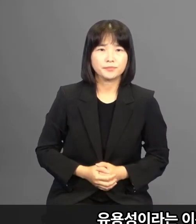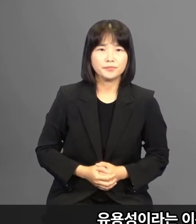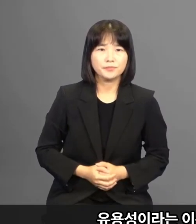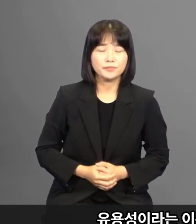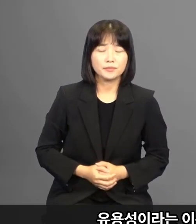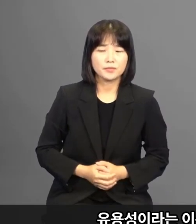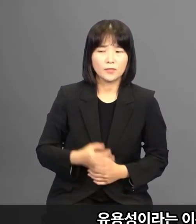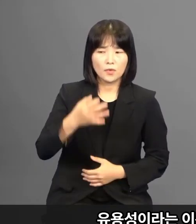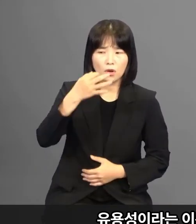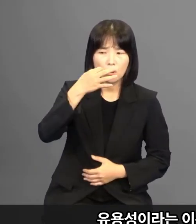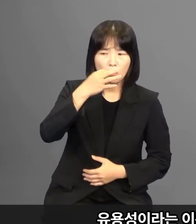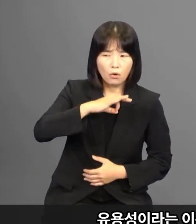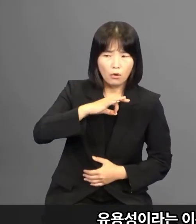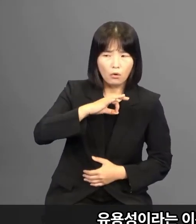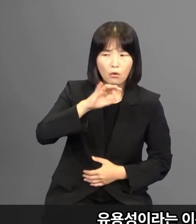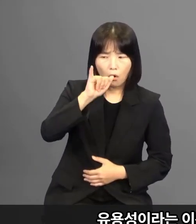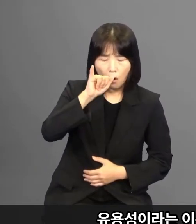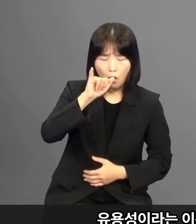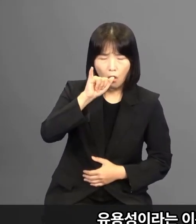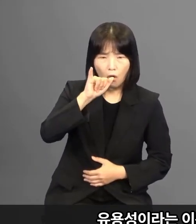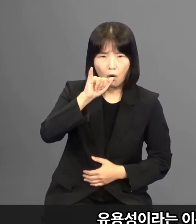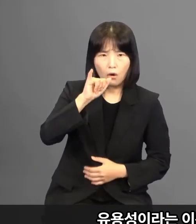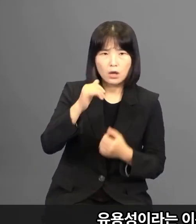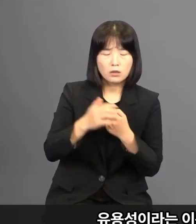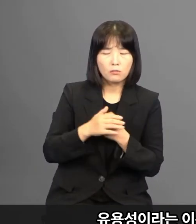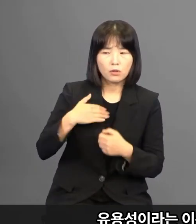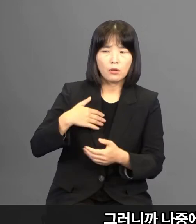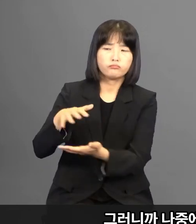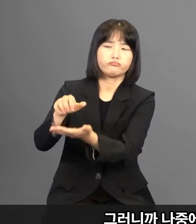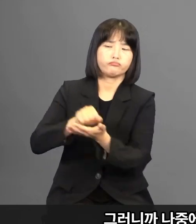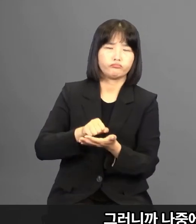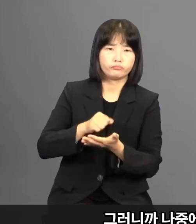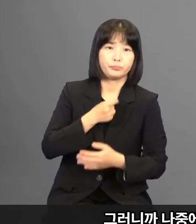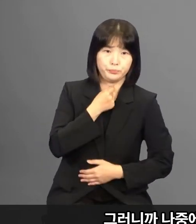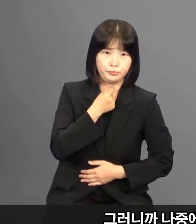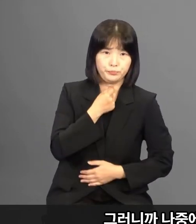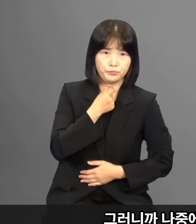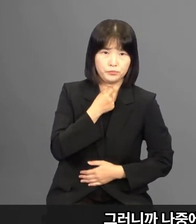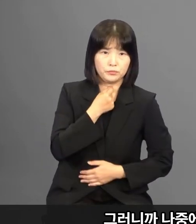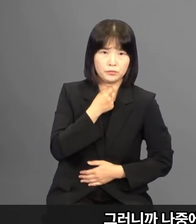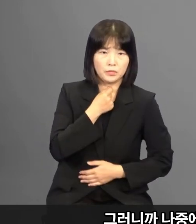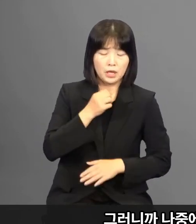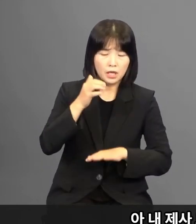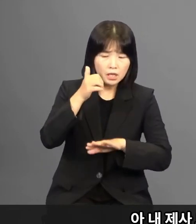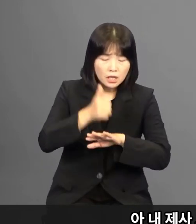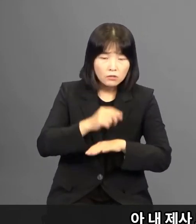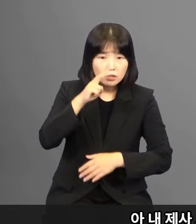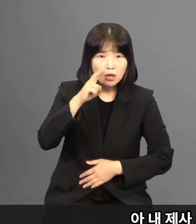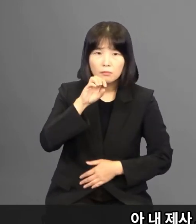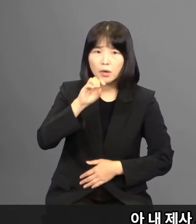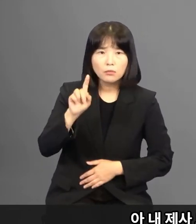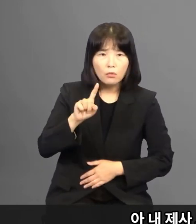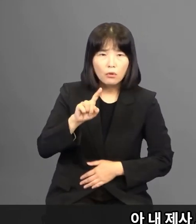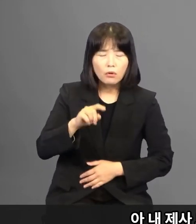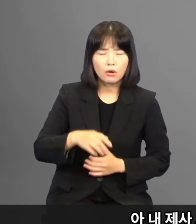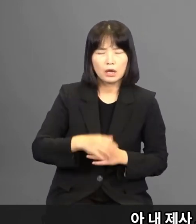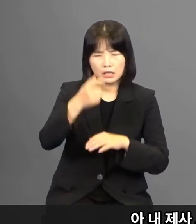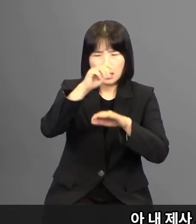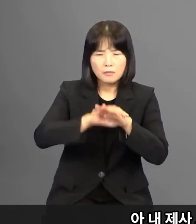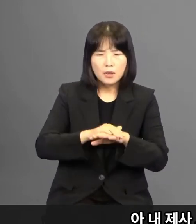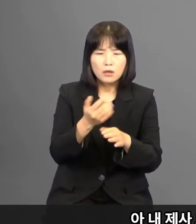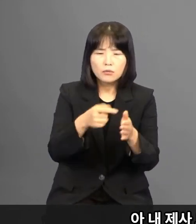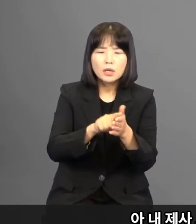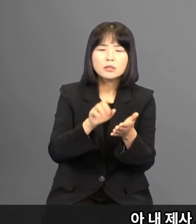유용성이라는 이름하에 내가 취하고자 하는 것. 그러니까 나중에 무슨 얘기를 하냐면 사울이 내 제사 드리려고 가져온